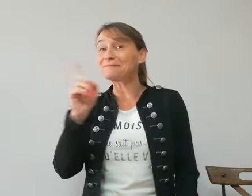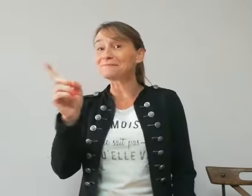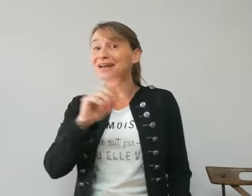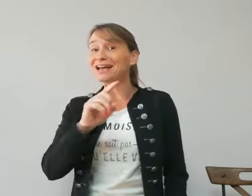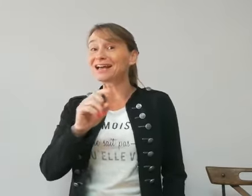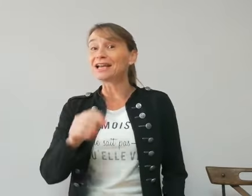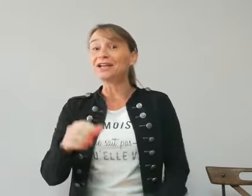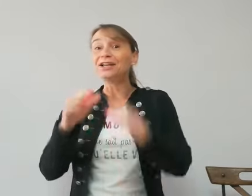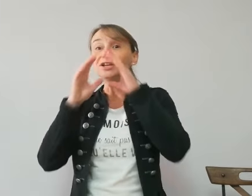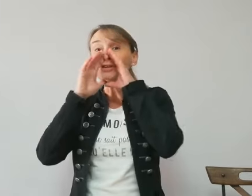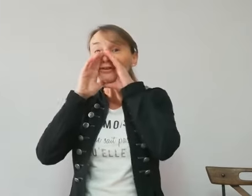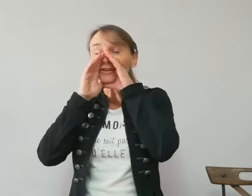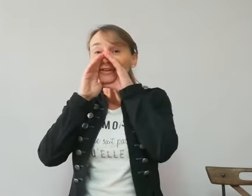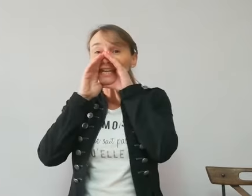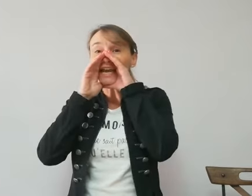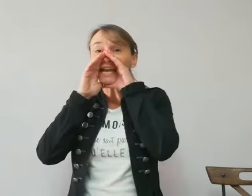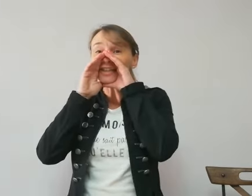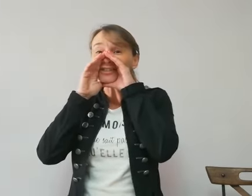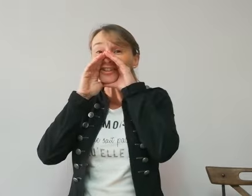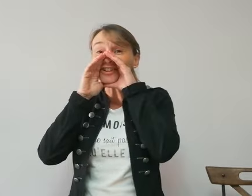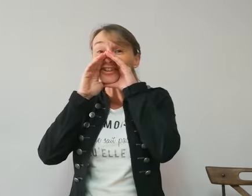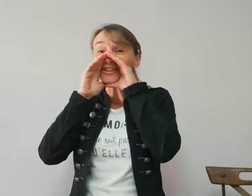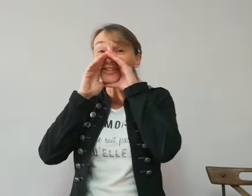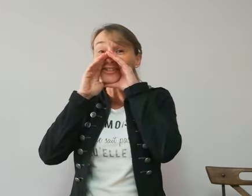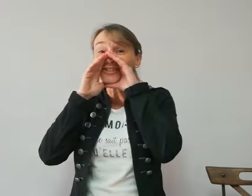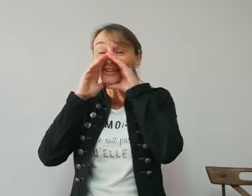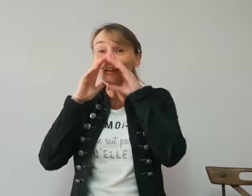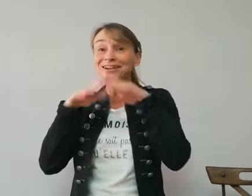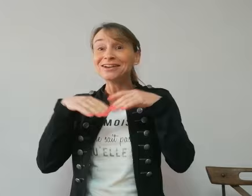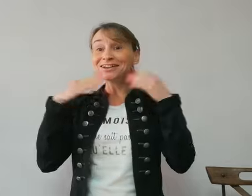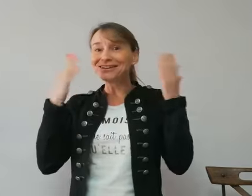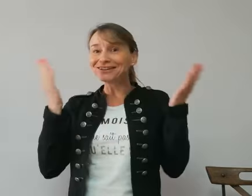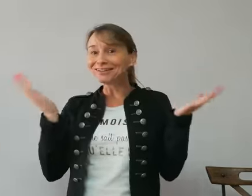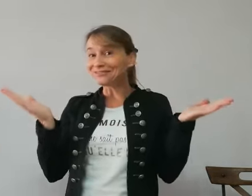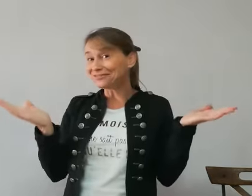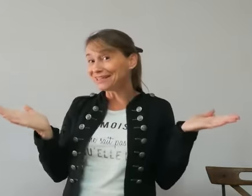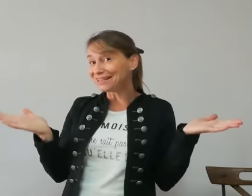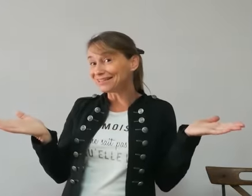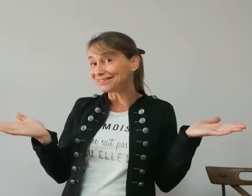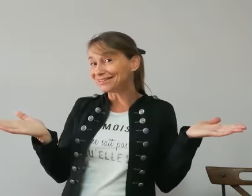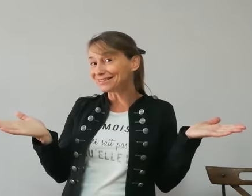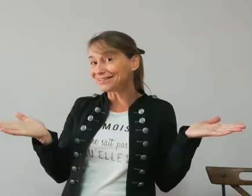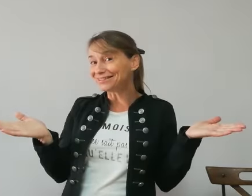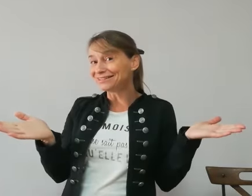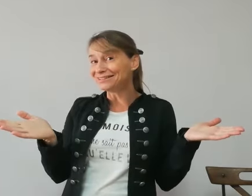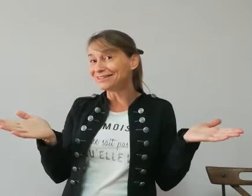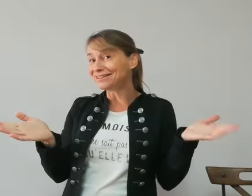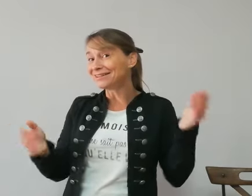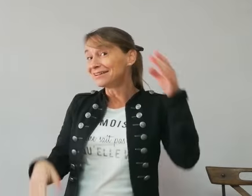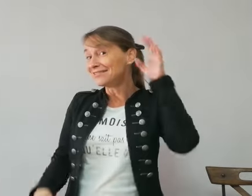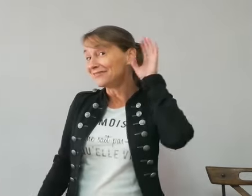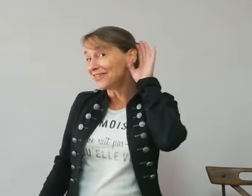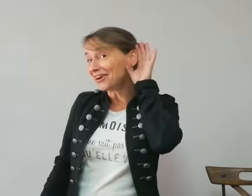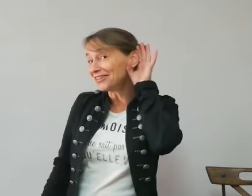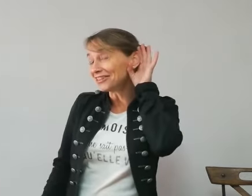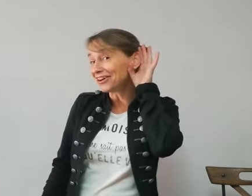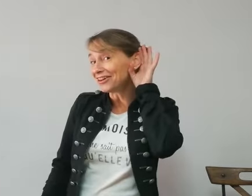pas Loup y est-tu ? Que fais-tu ? M'entends